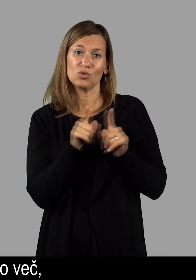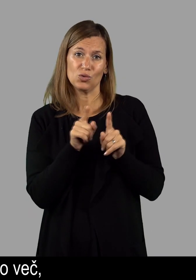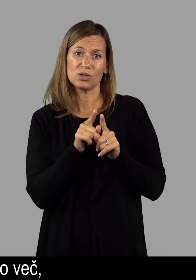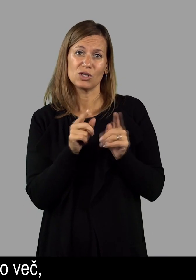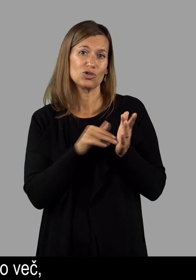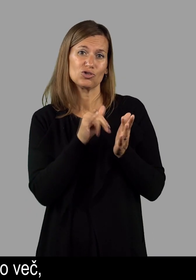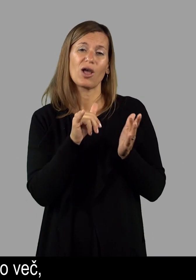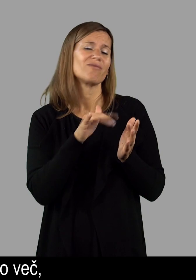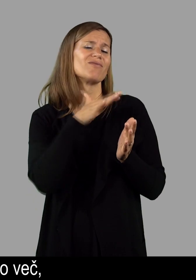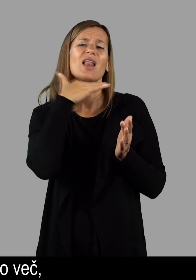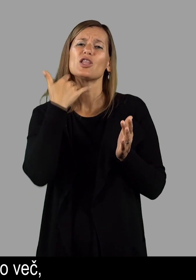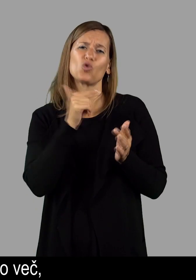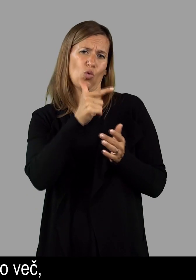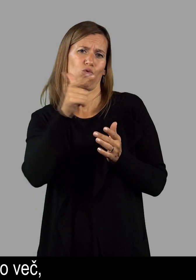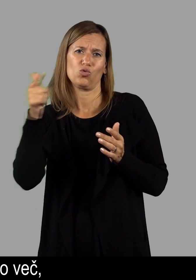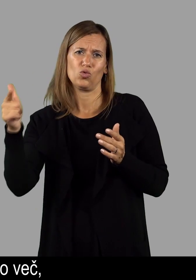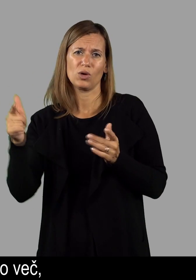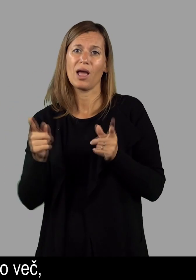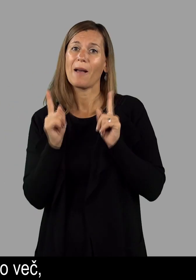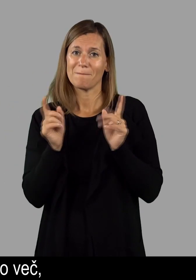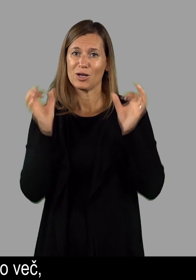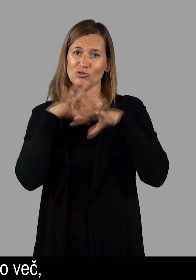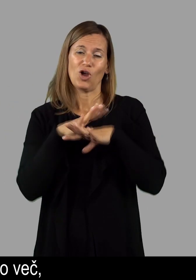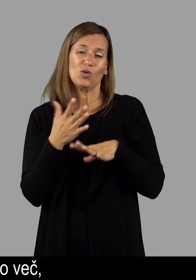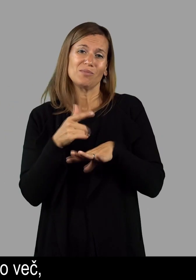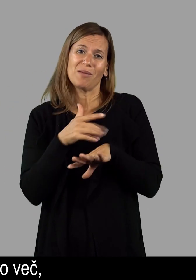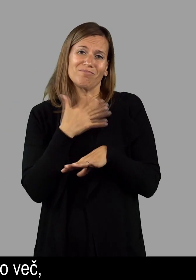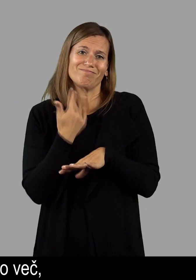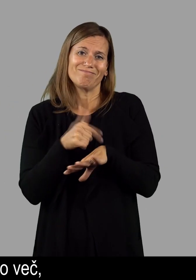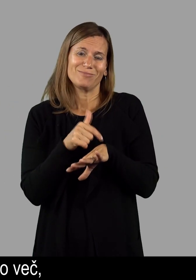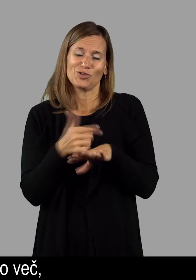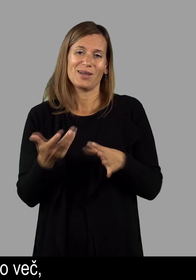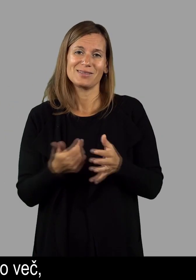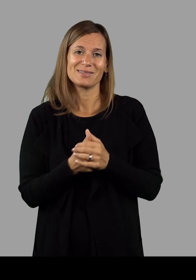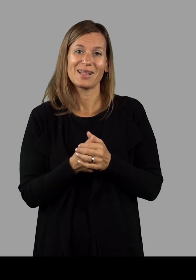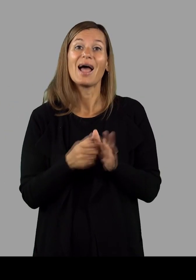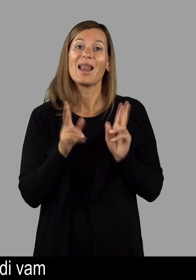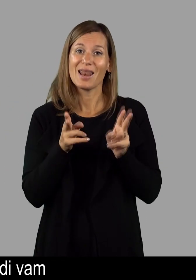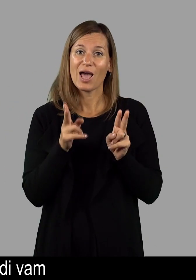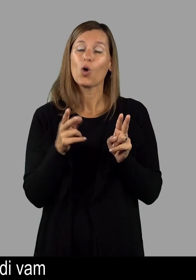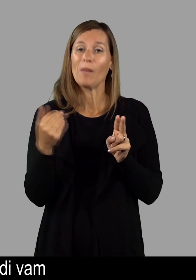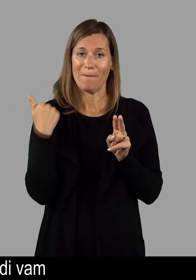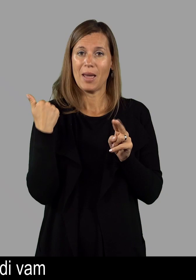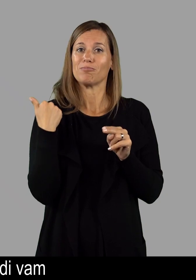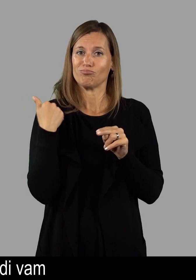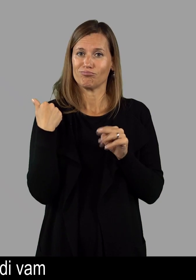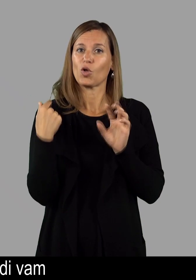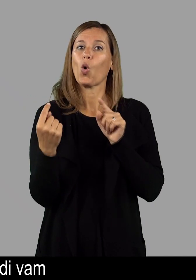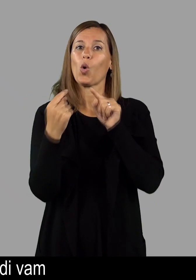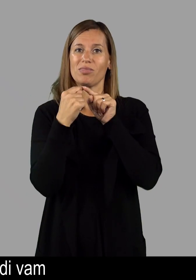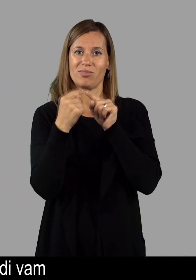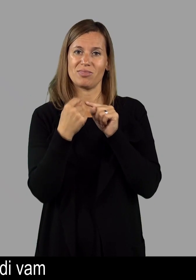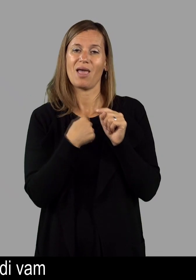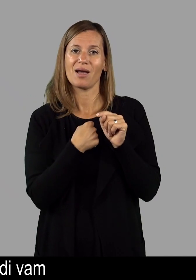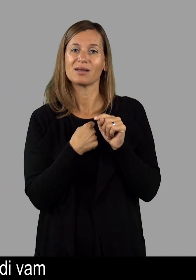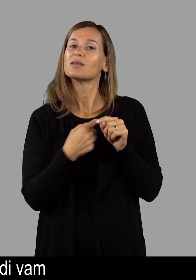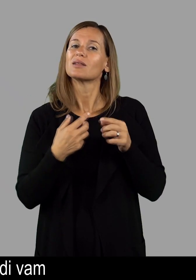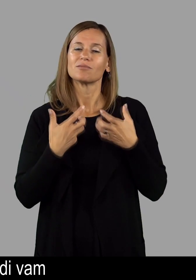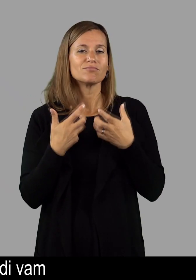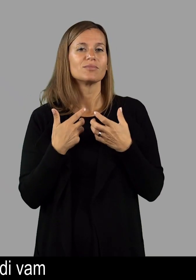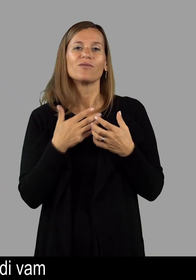Zanimivosti je seveda še veliko več, vendar žal nimam na voljo več časa. Lahko pa me kontaktirate